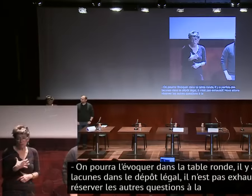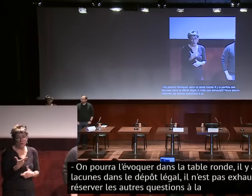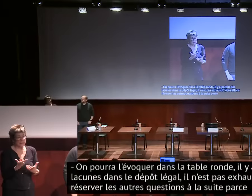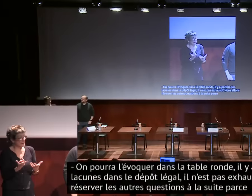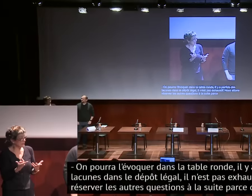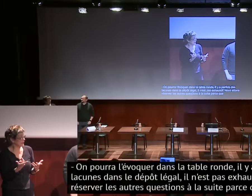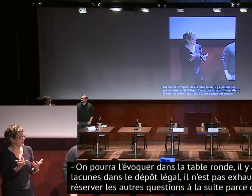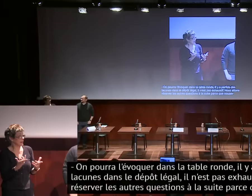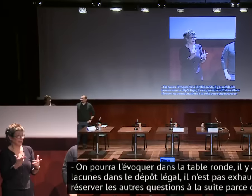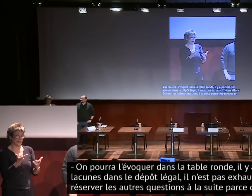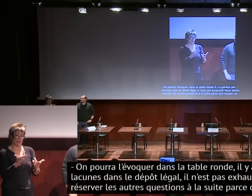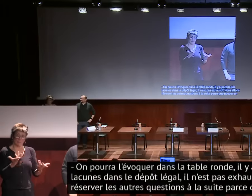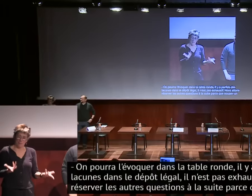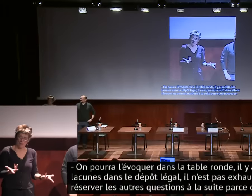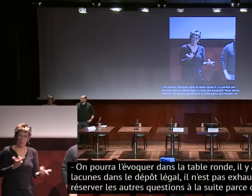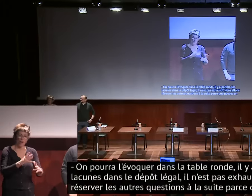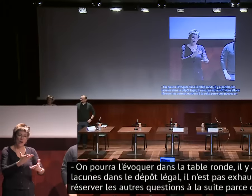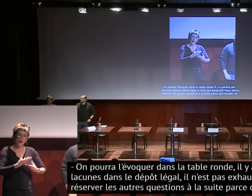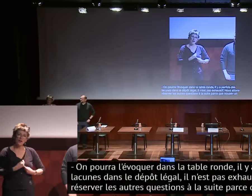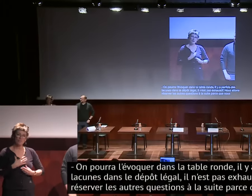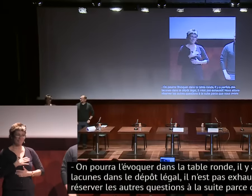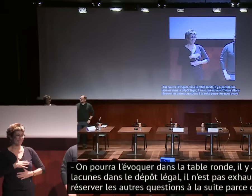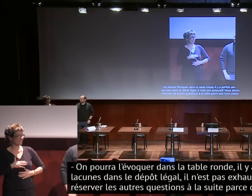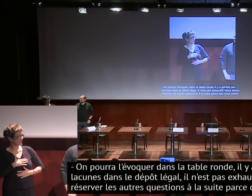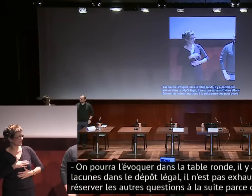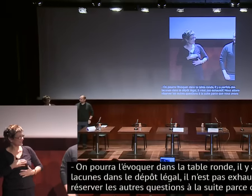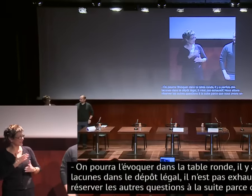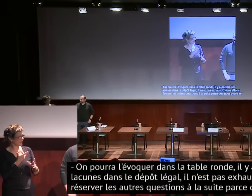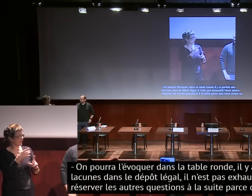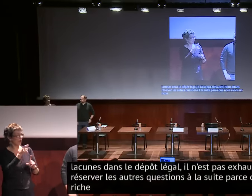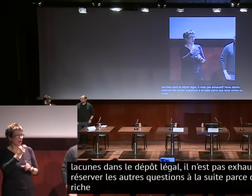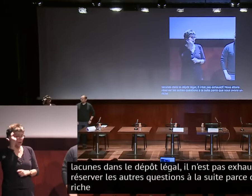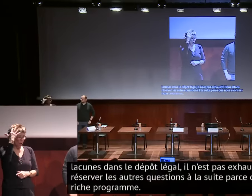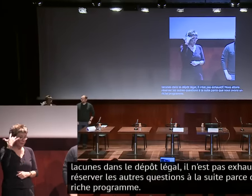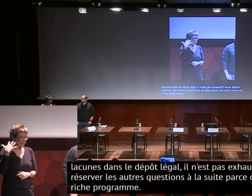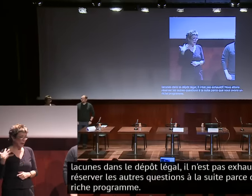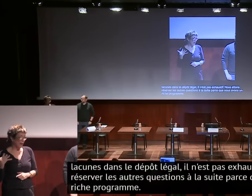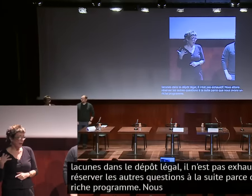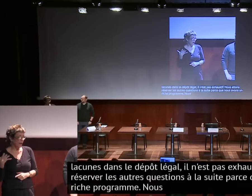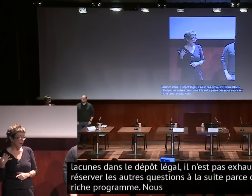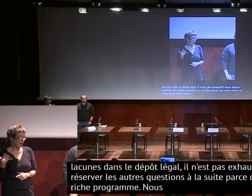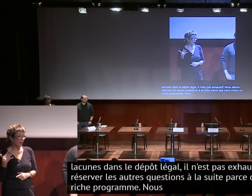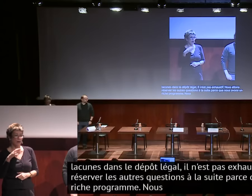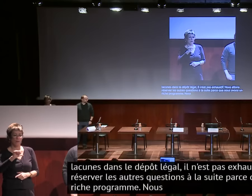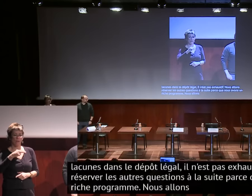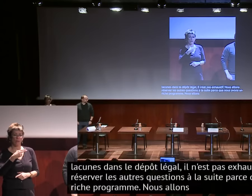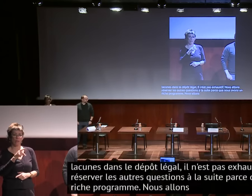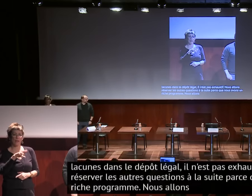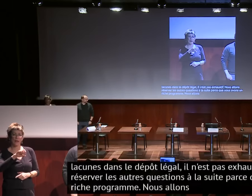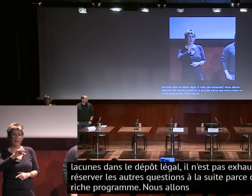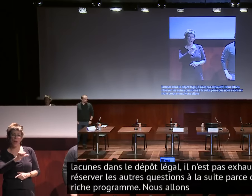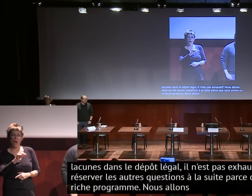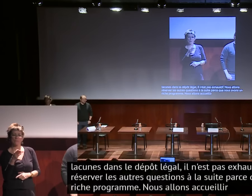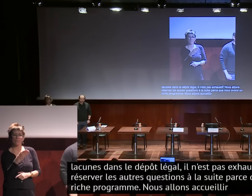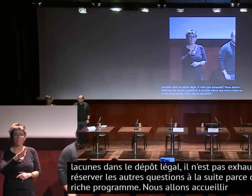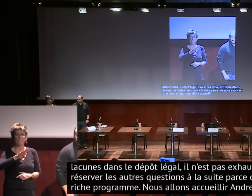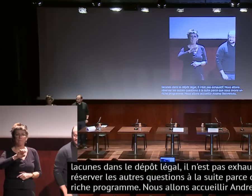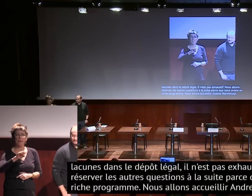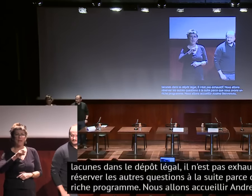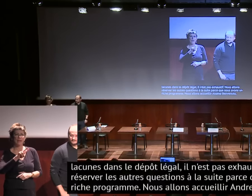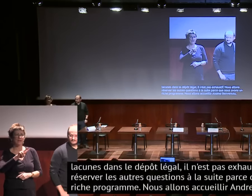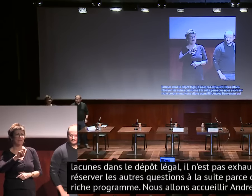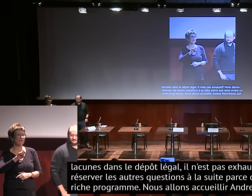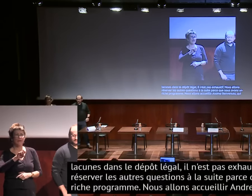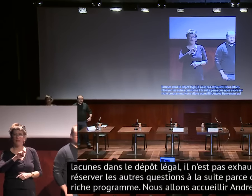avoir la joie d'accueillir maintenant donc Andrea Benvenuto, qui est... Que je ne